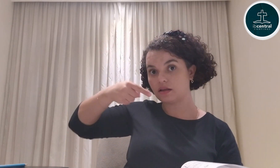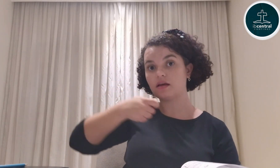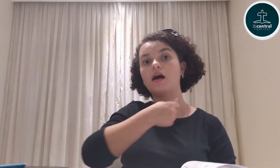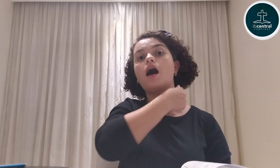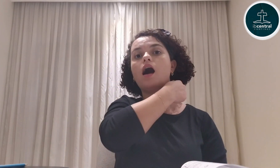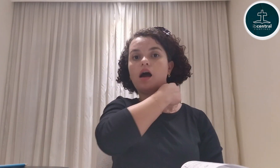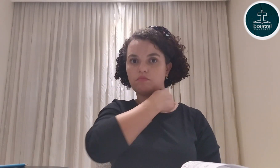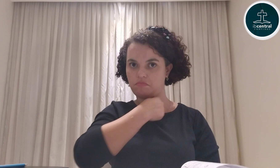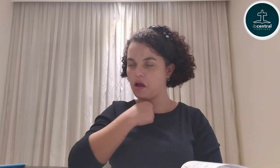mandado.